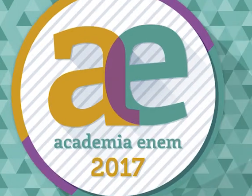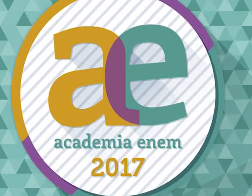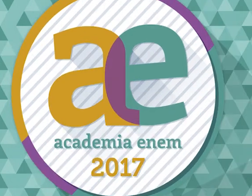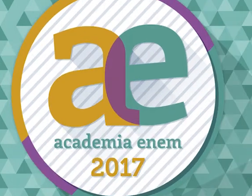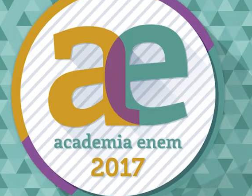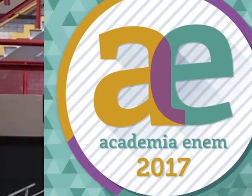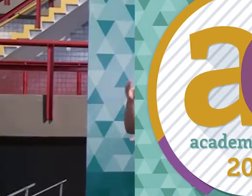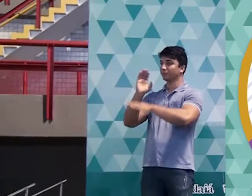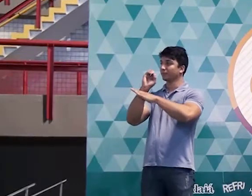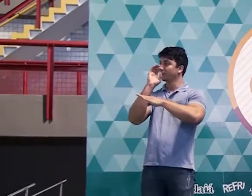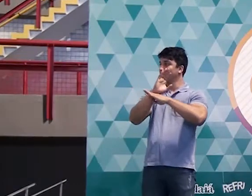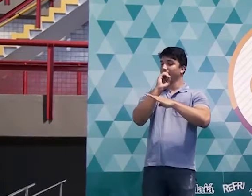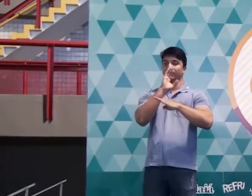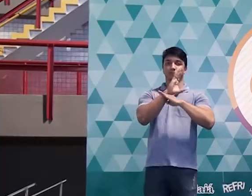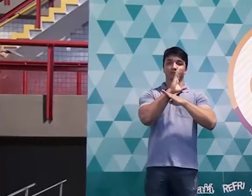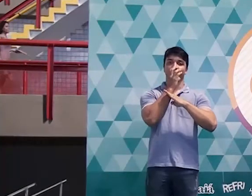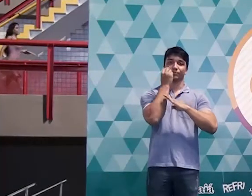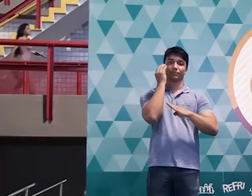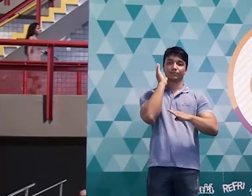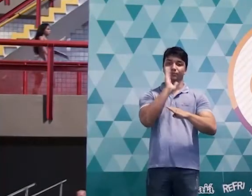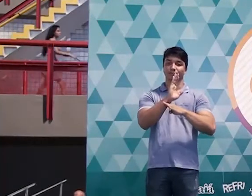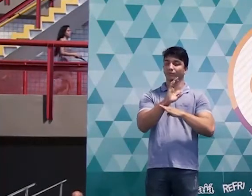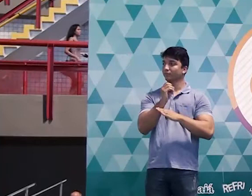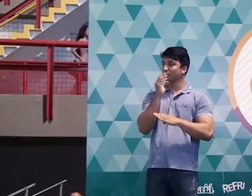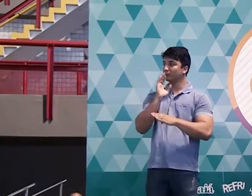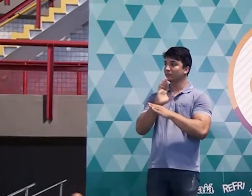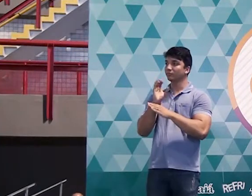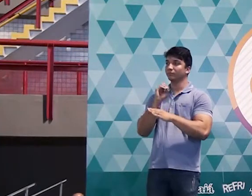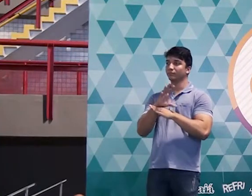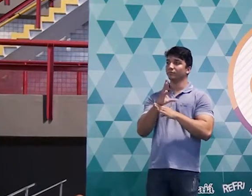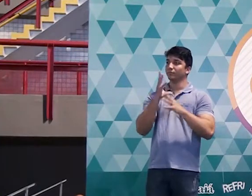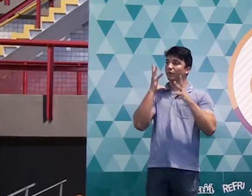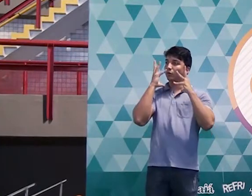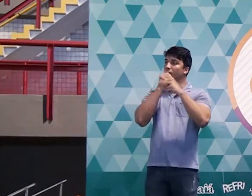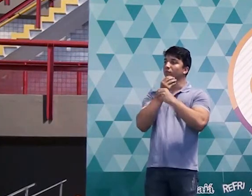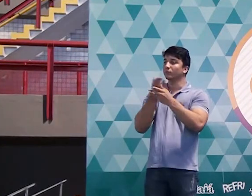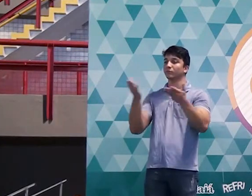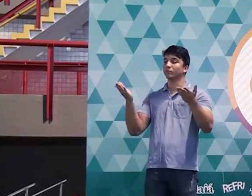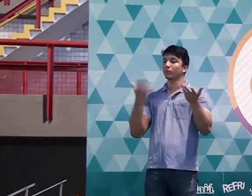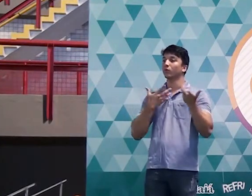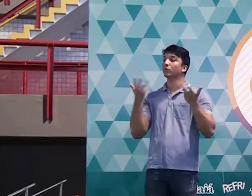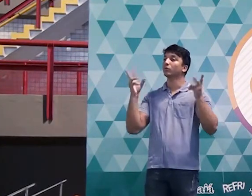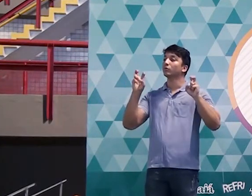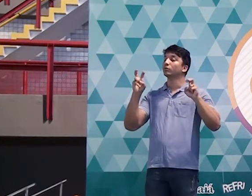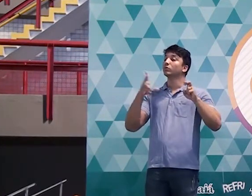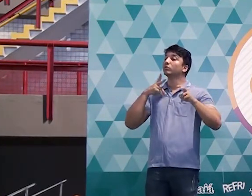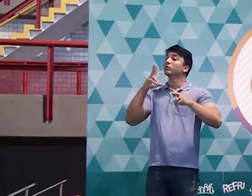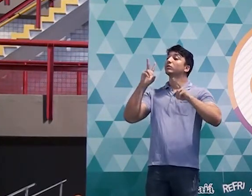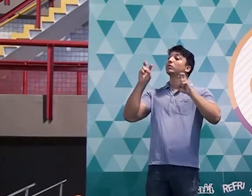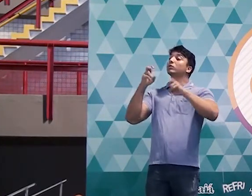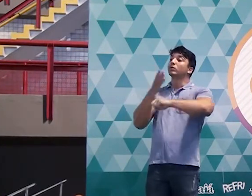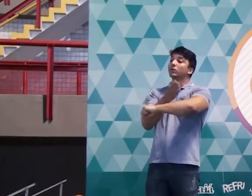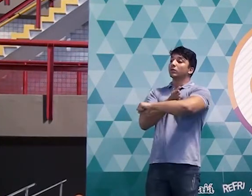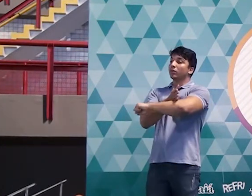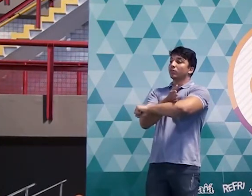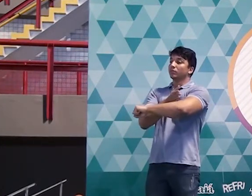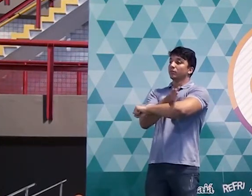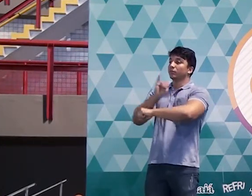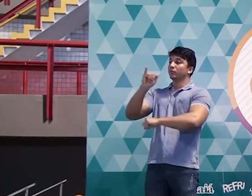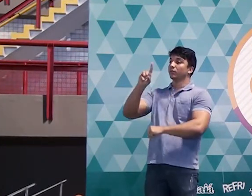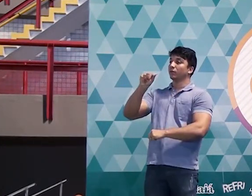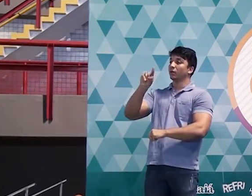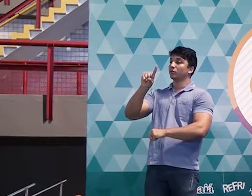Boa tarde, boa tarde, boa tarde. Meus lindos, a gente vai trabalhar a Idade Média hoje.